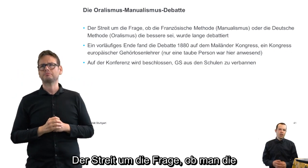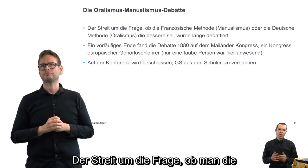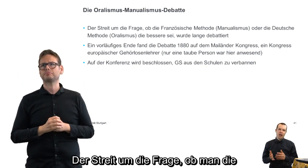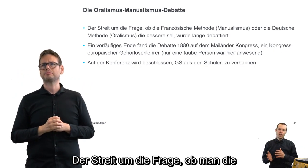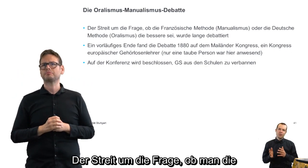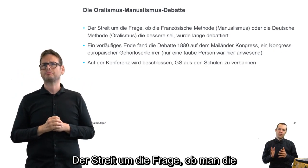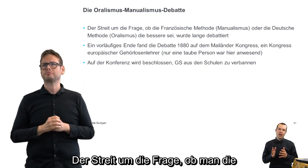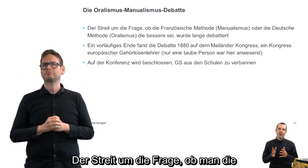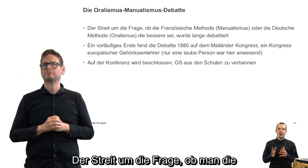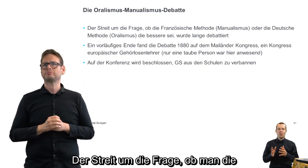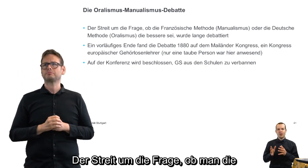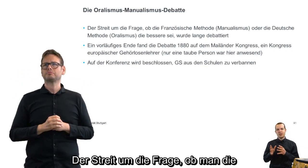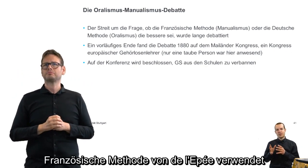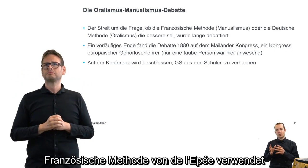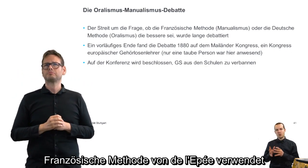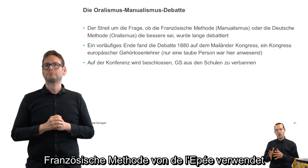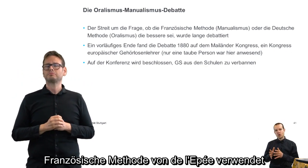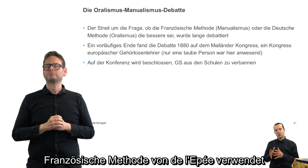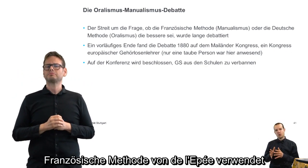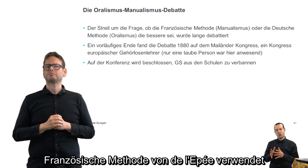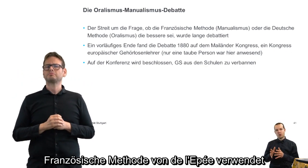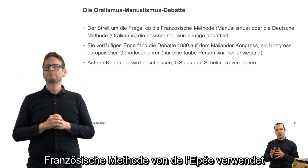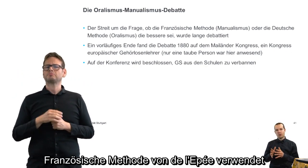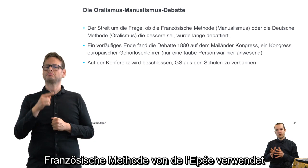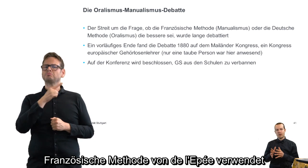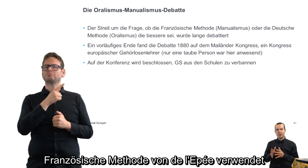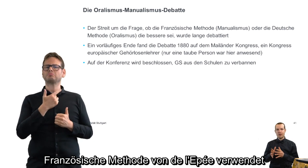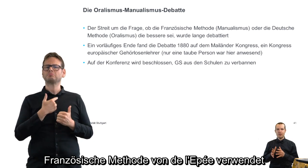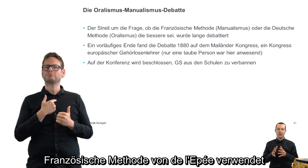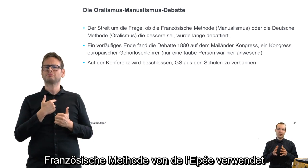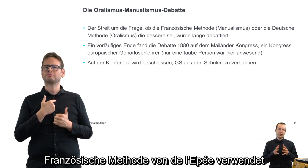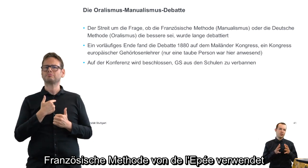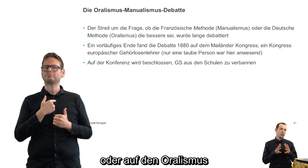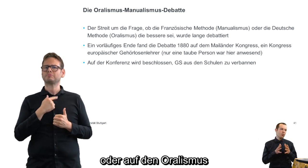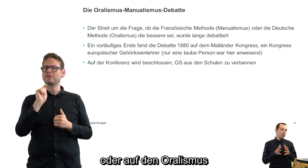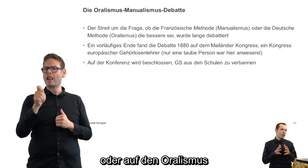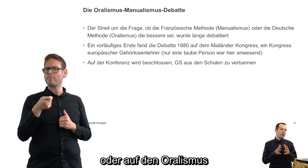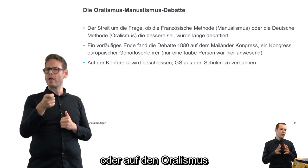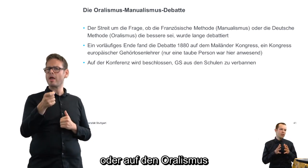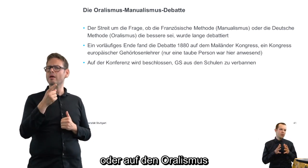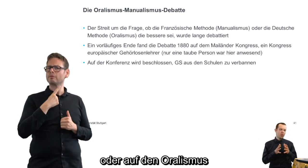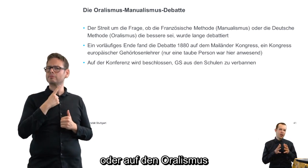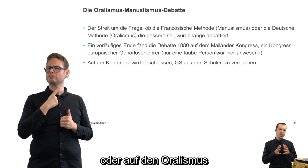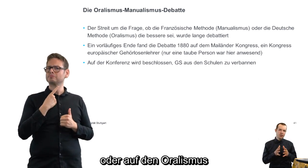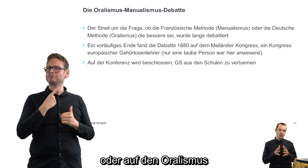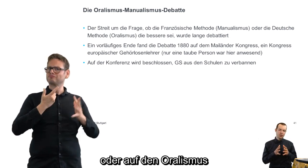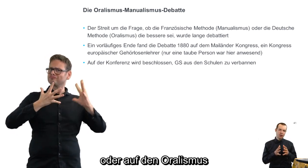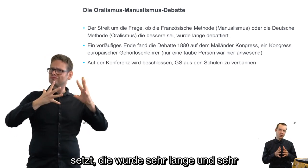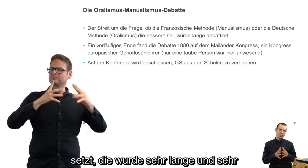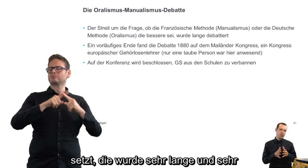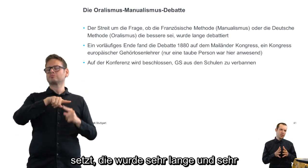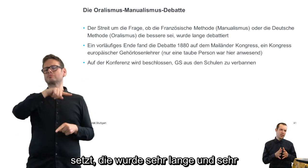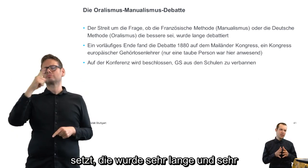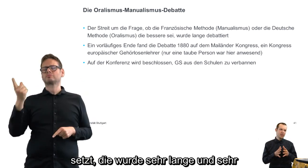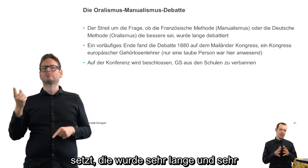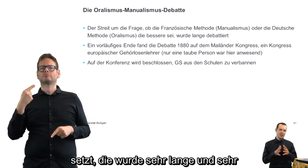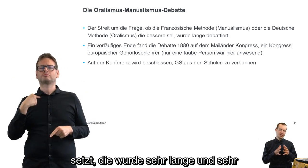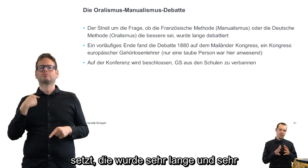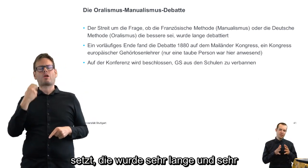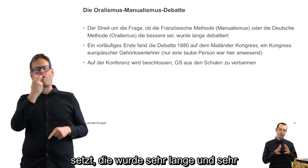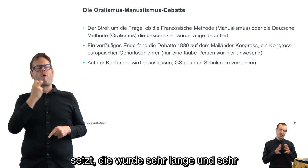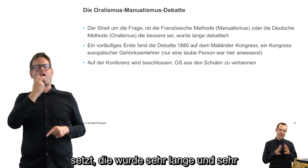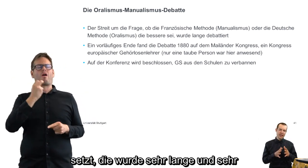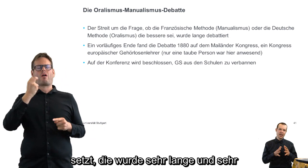Dieser Streit um die Frage, ob man diese französische Methode von Delipé verwendet, oder den Oralismus setzt,